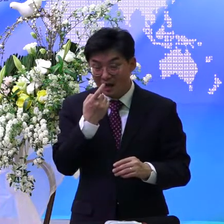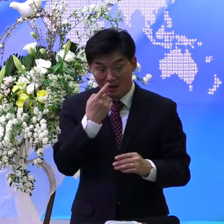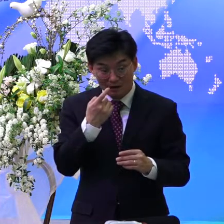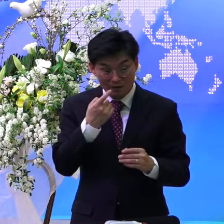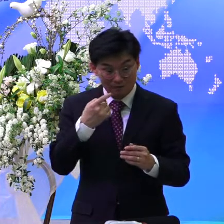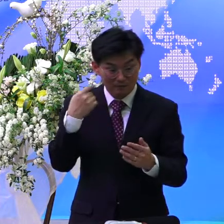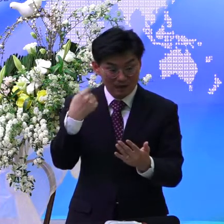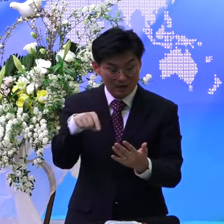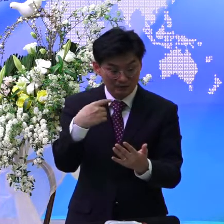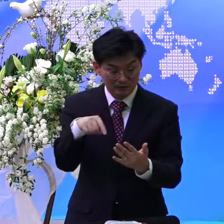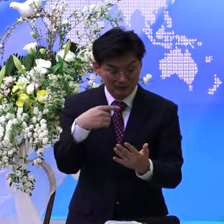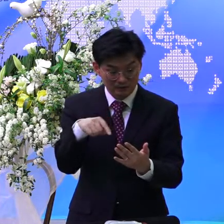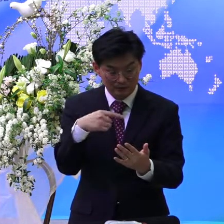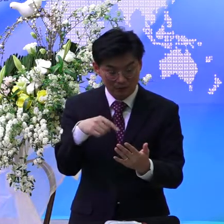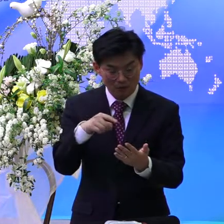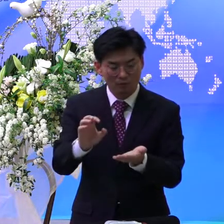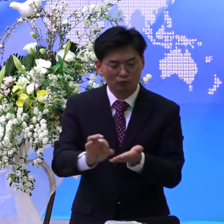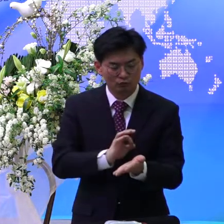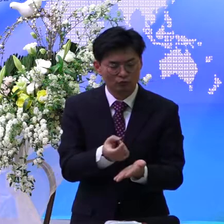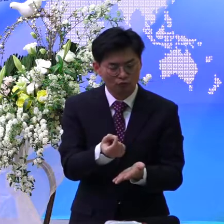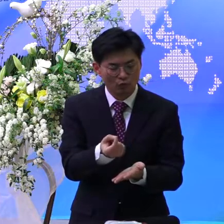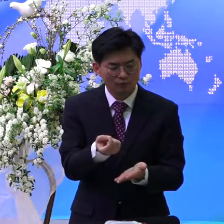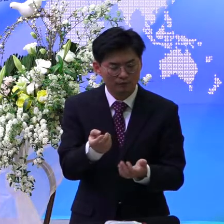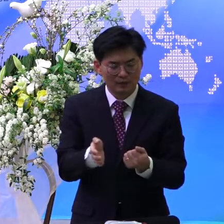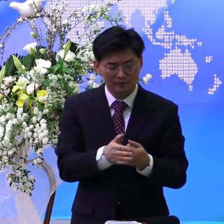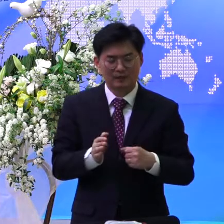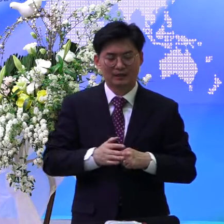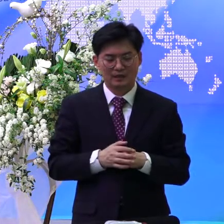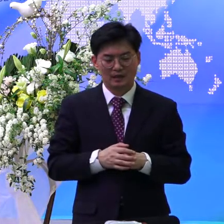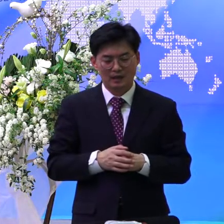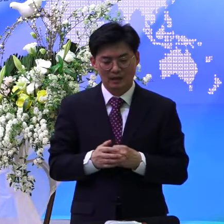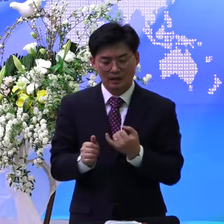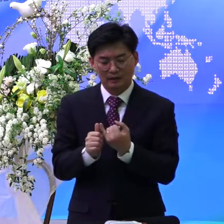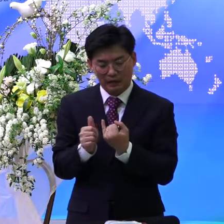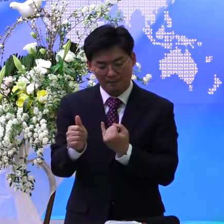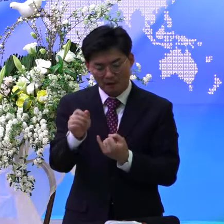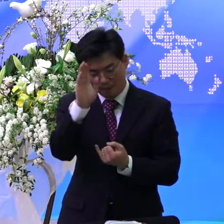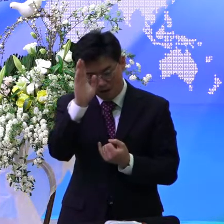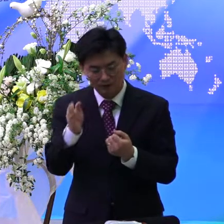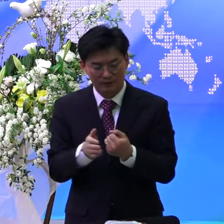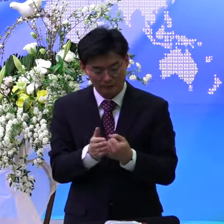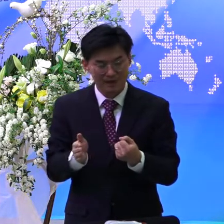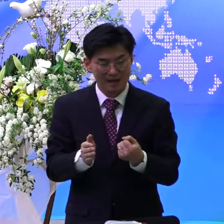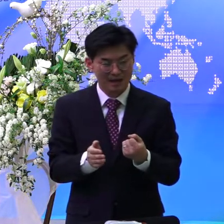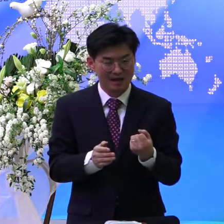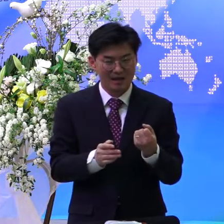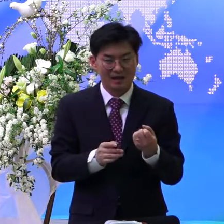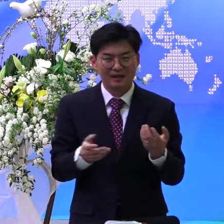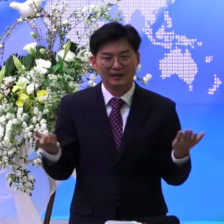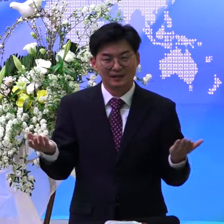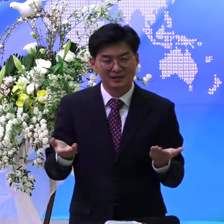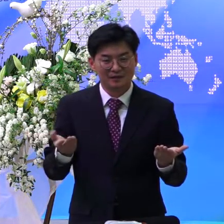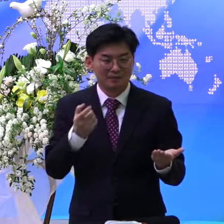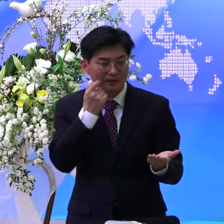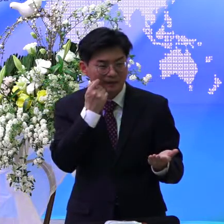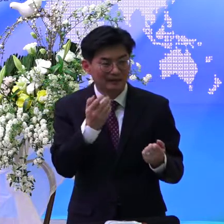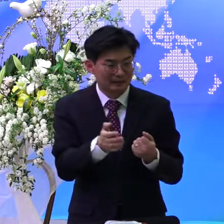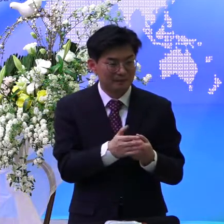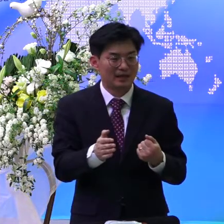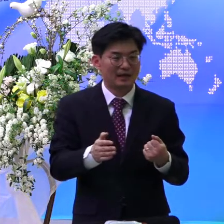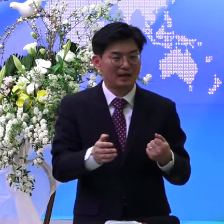힘들었습니다. 수익이 형편없었기 때문에 그랬는데 게다가 남편이 병이 들어서 어떤 일들을 하지 못하게 되자 이